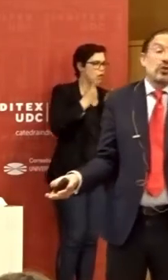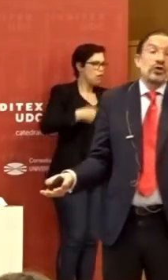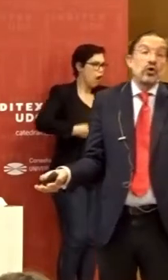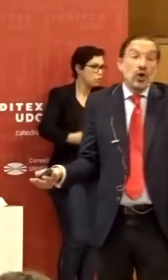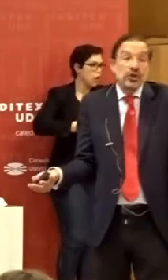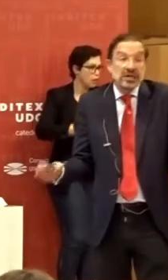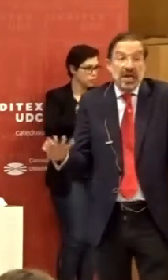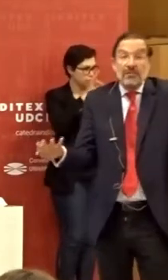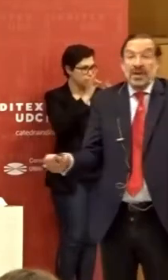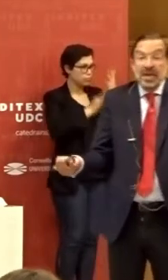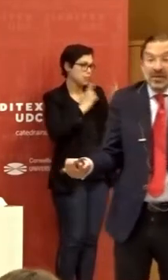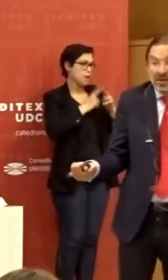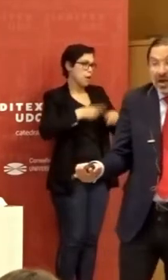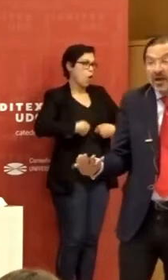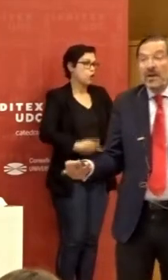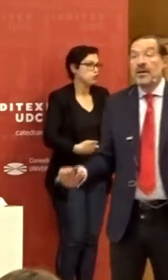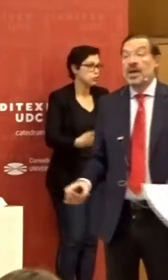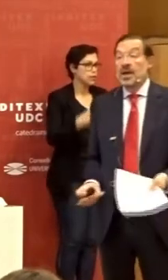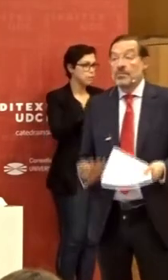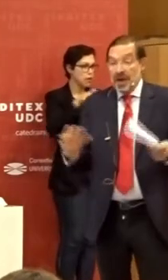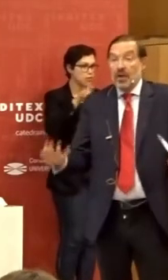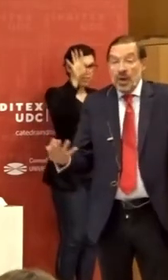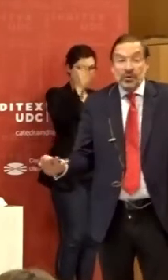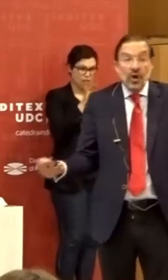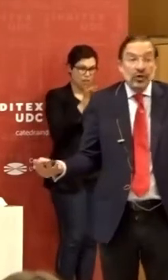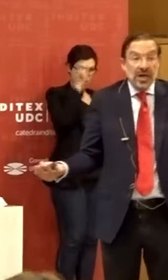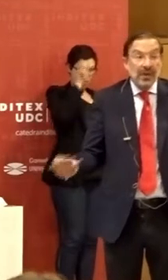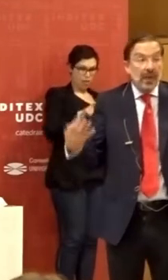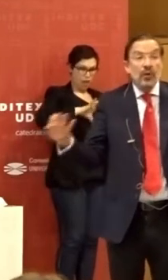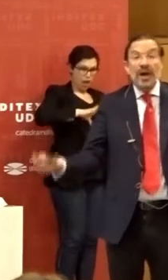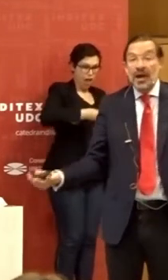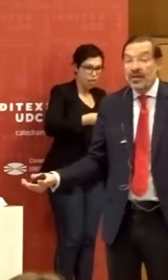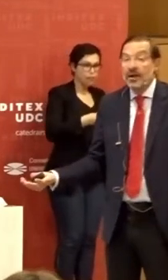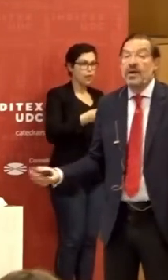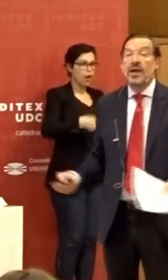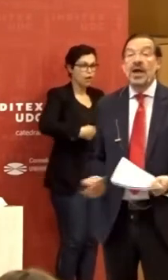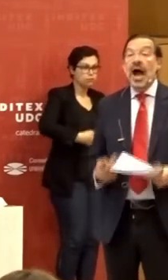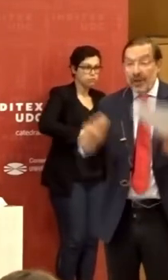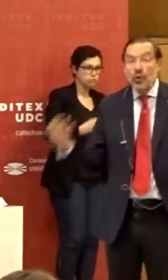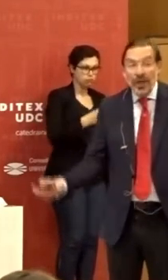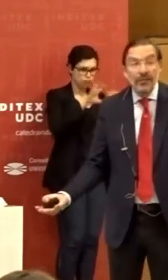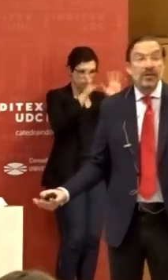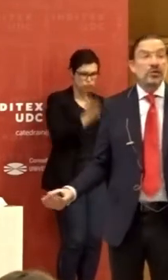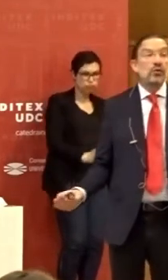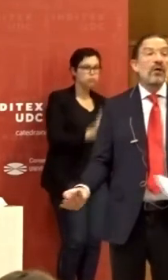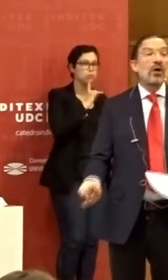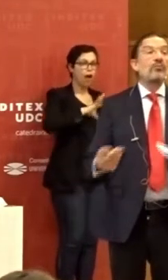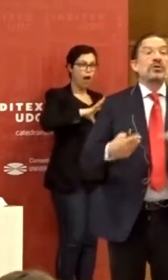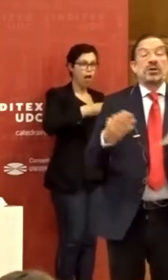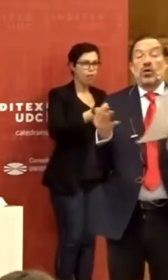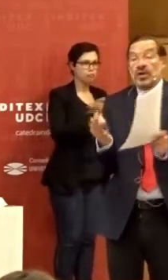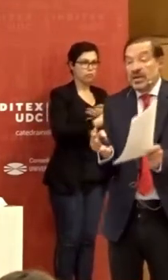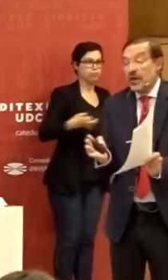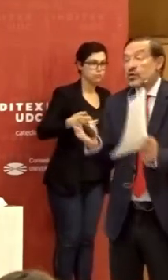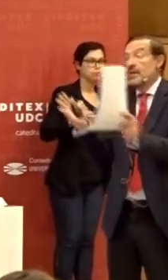todo eso que son costes que la empresa tendría para que una persona con discapacidad pueda realizar adecuadamente su trabajo,